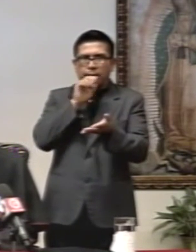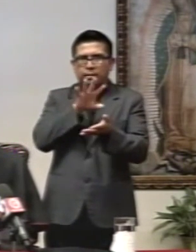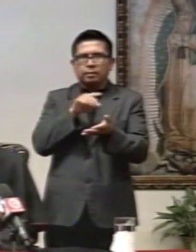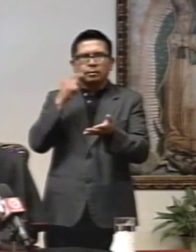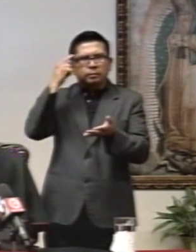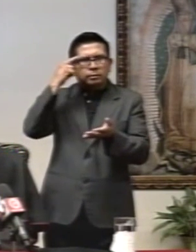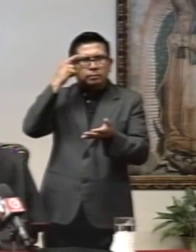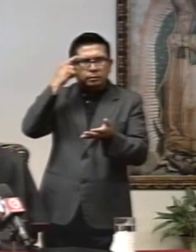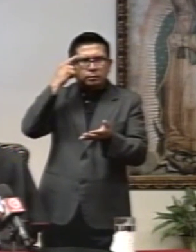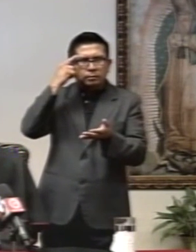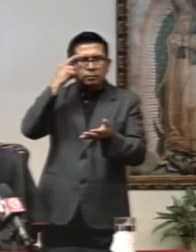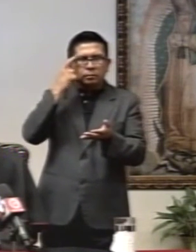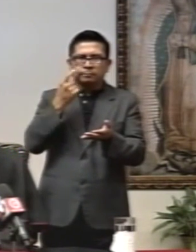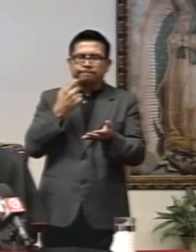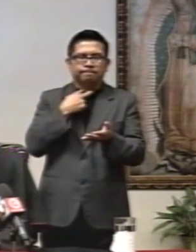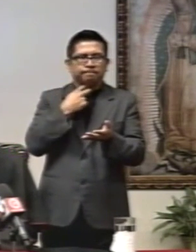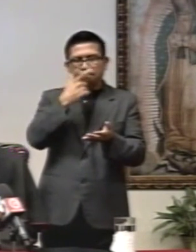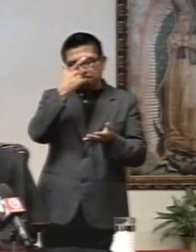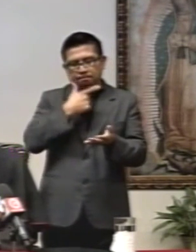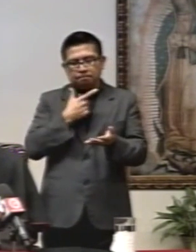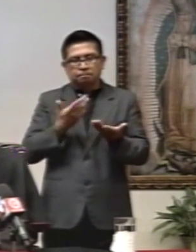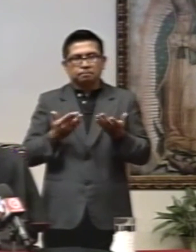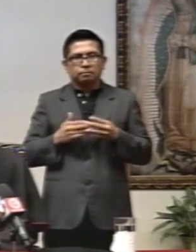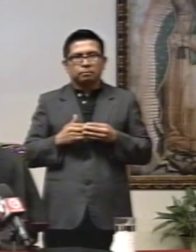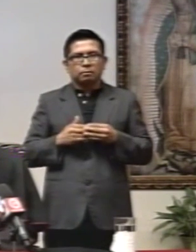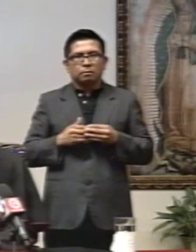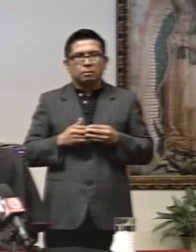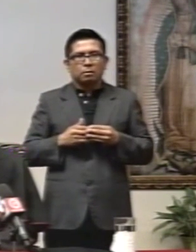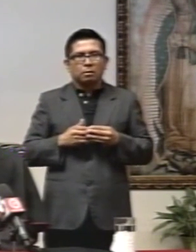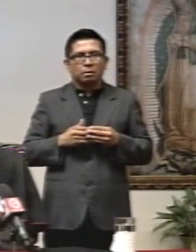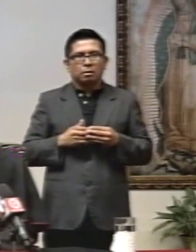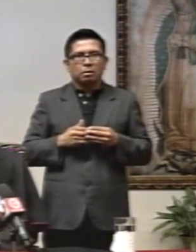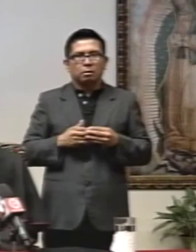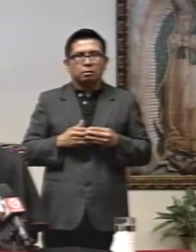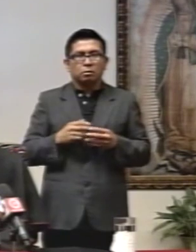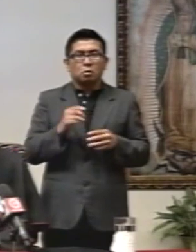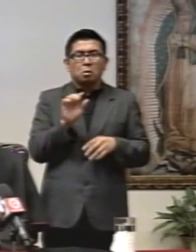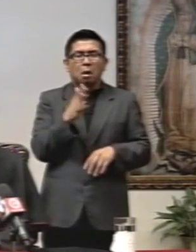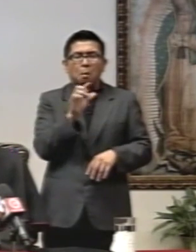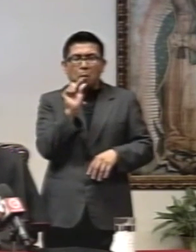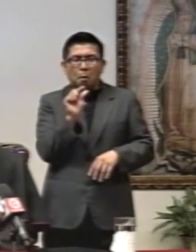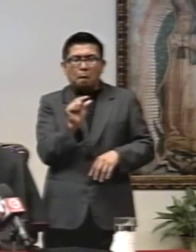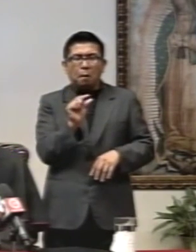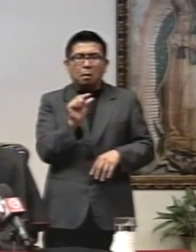banalizaron, es muy triste. Con una ley de amnistía